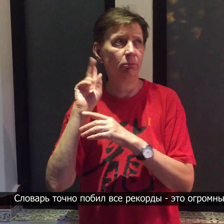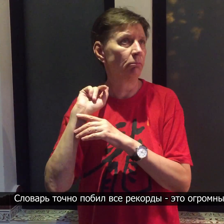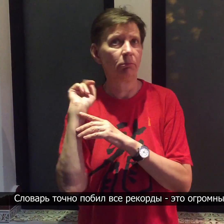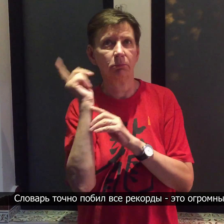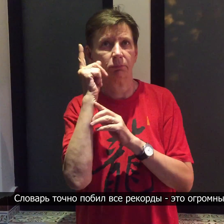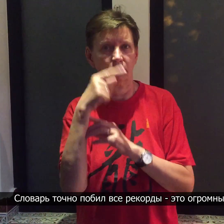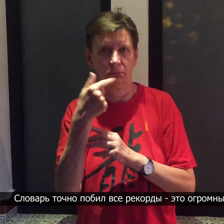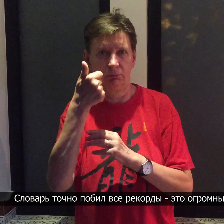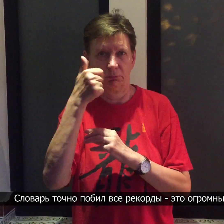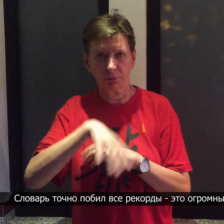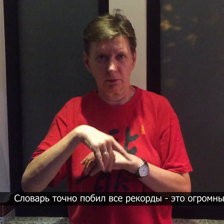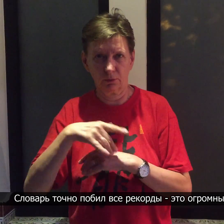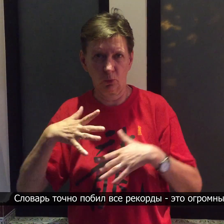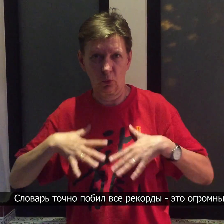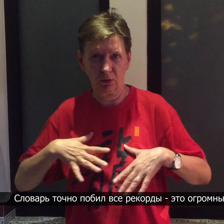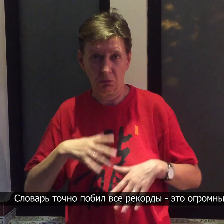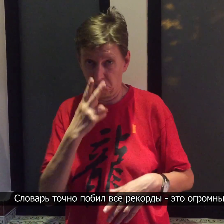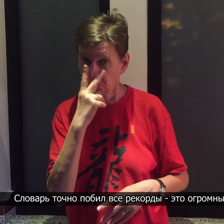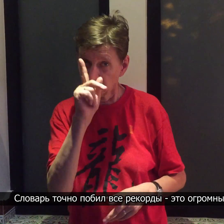хозяйство в советский период, какое было сельское хозяйство.